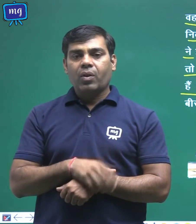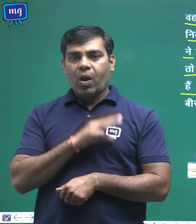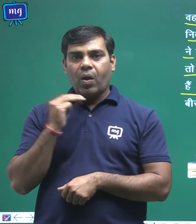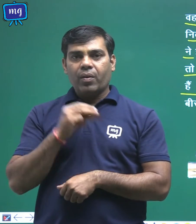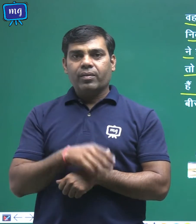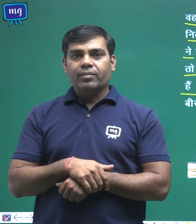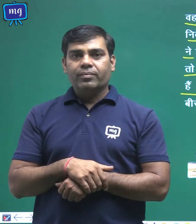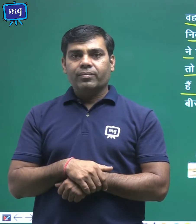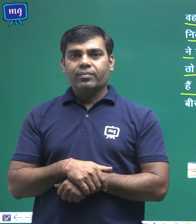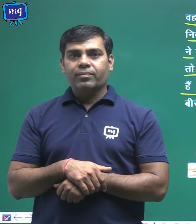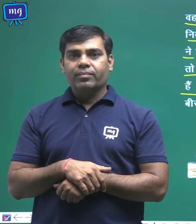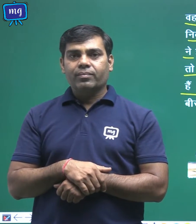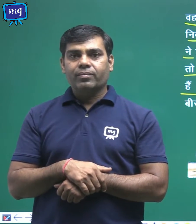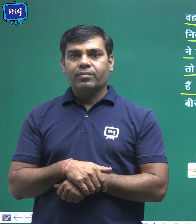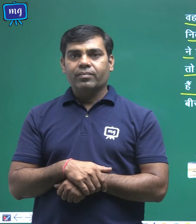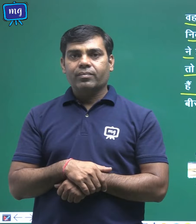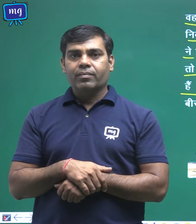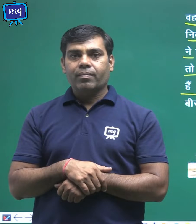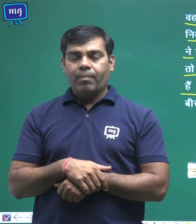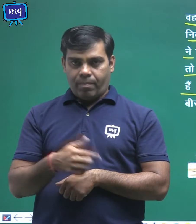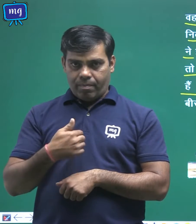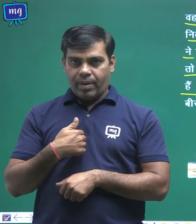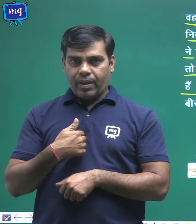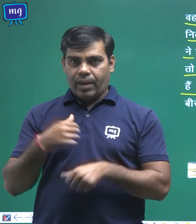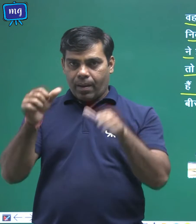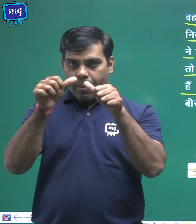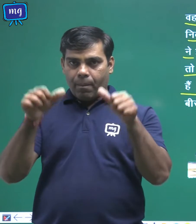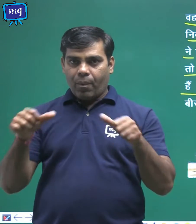और मेरी मूर्तियाँ